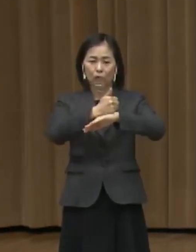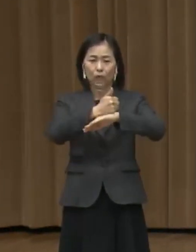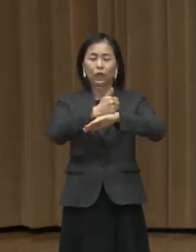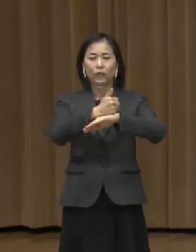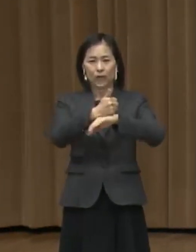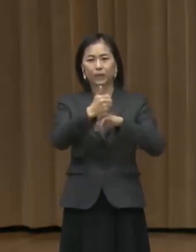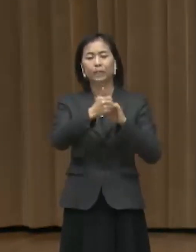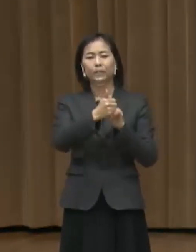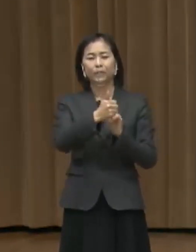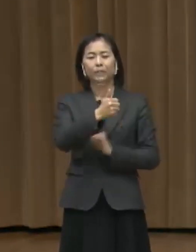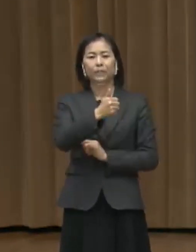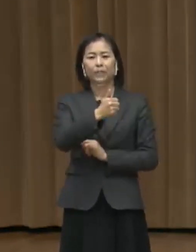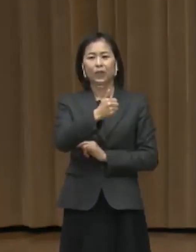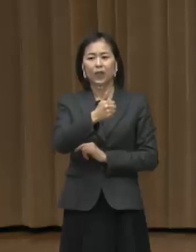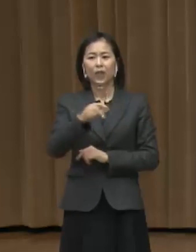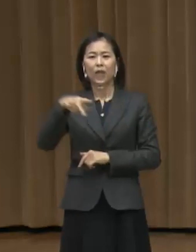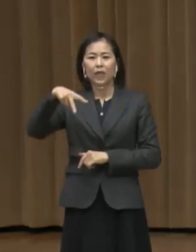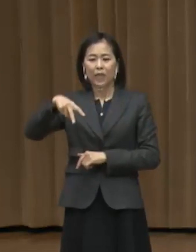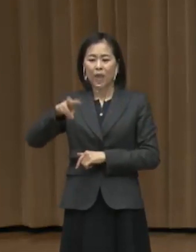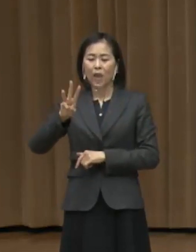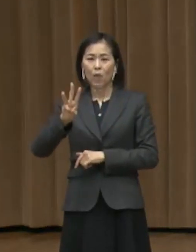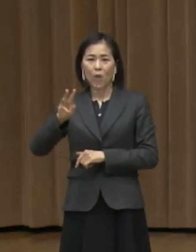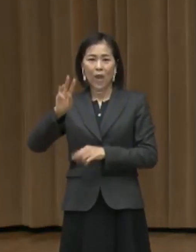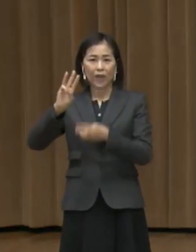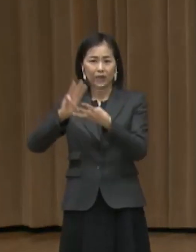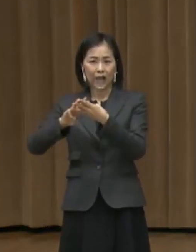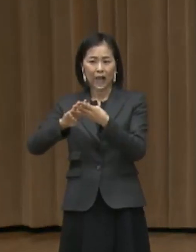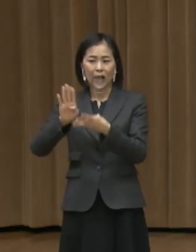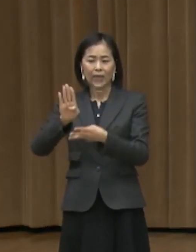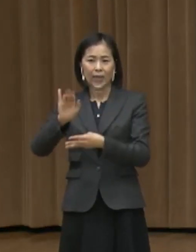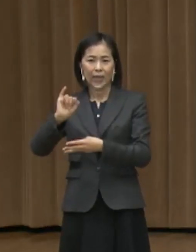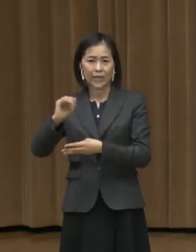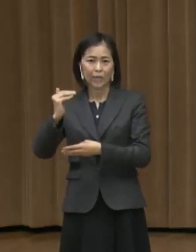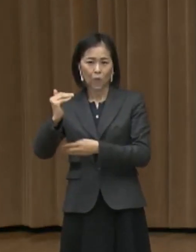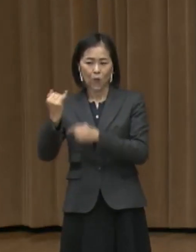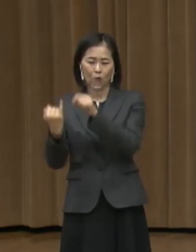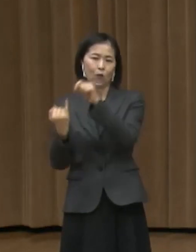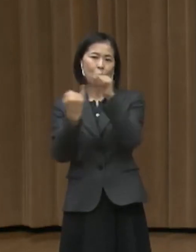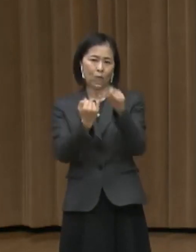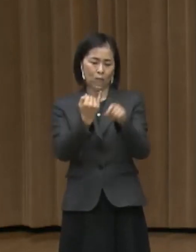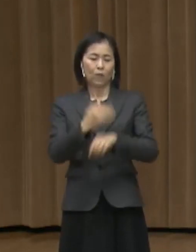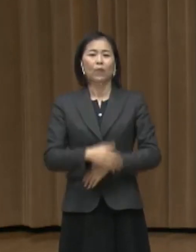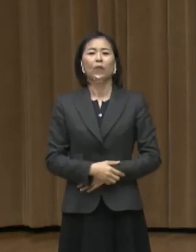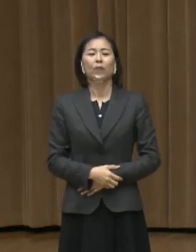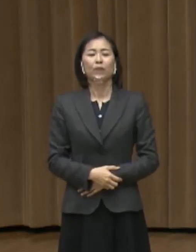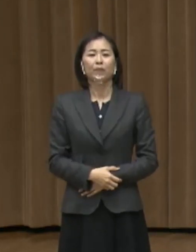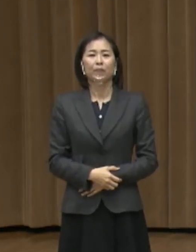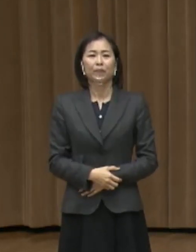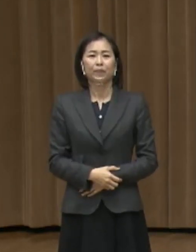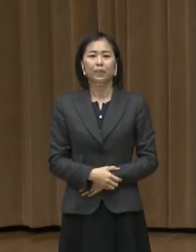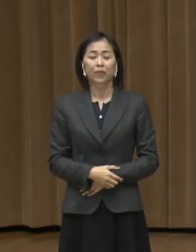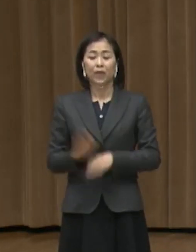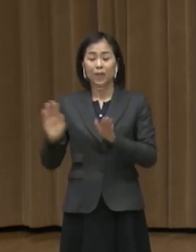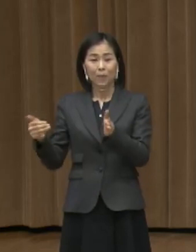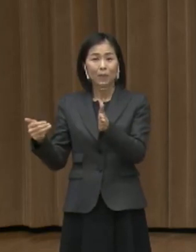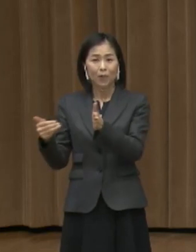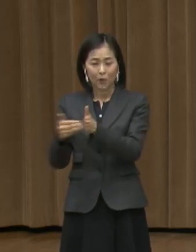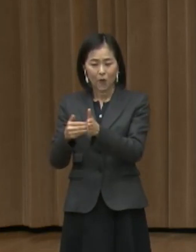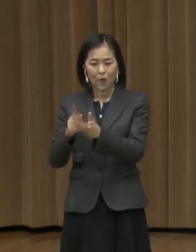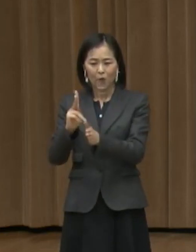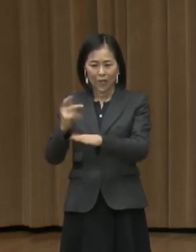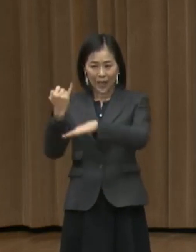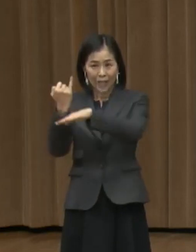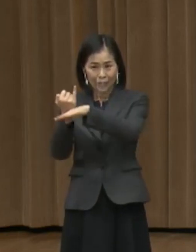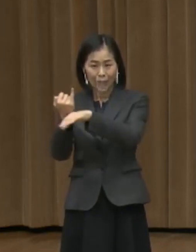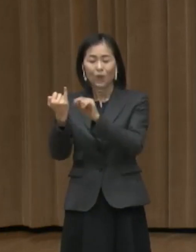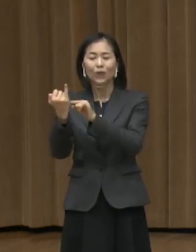策課長であった縄田恵子を登用を承認の上登用いたします。これまでも課長